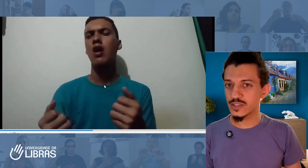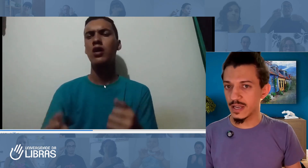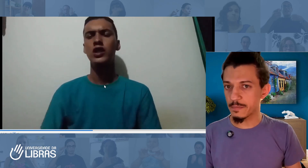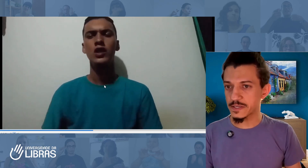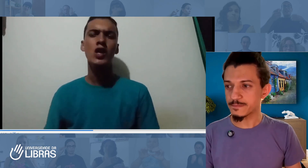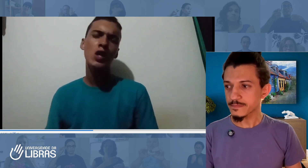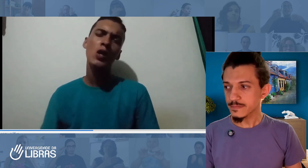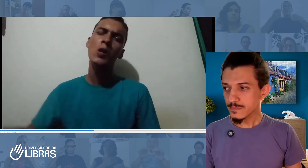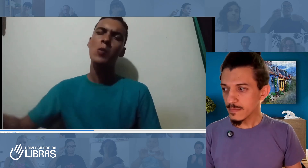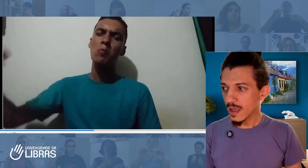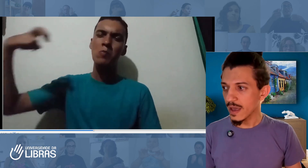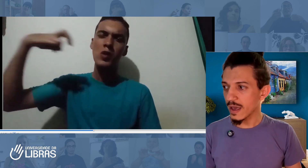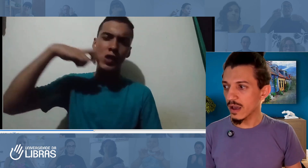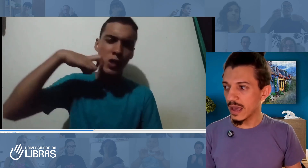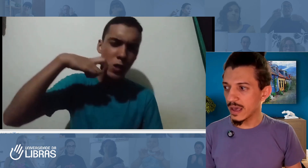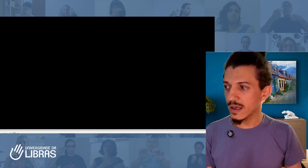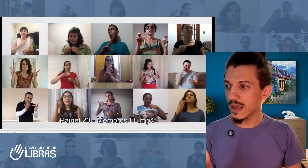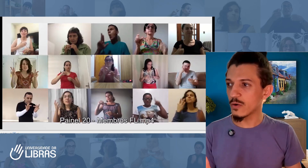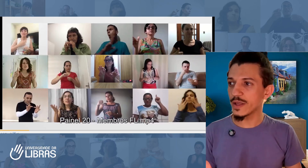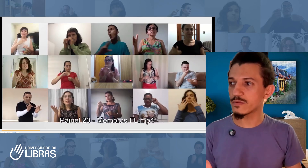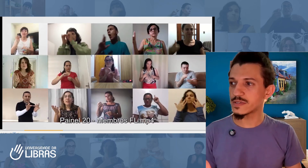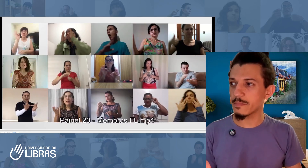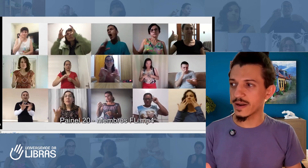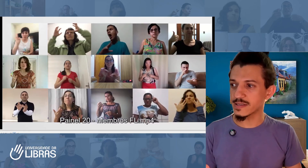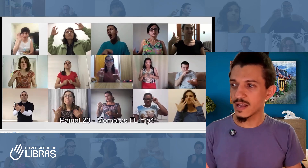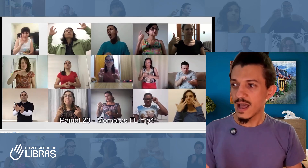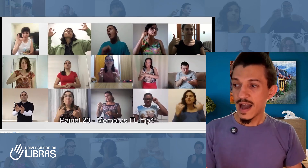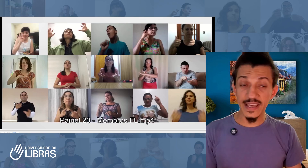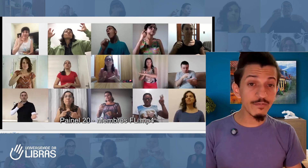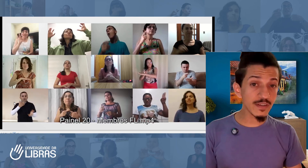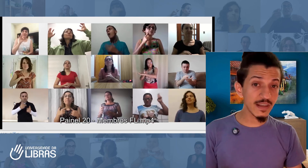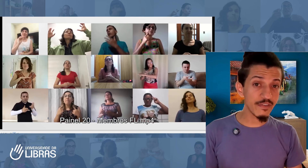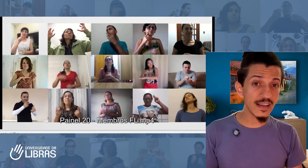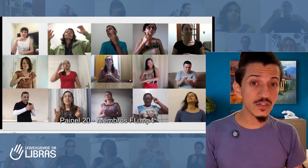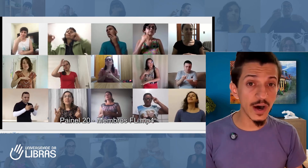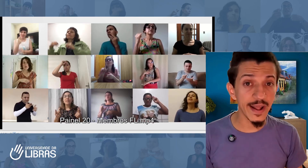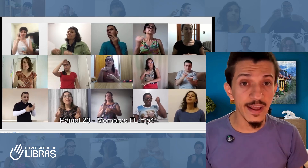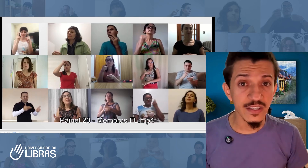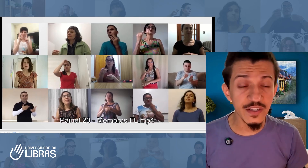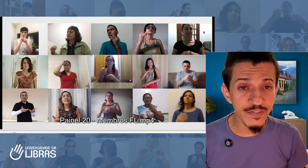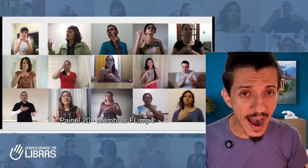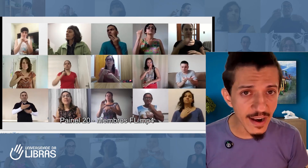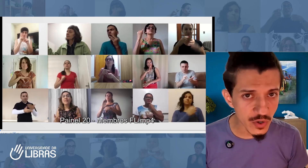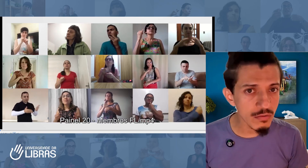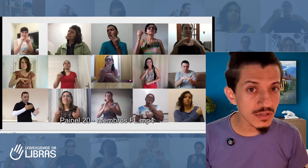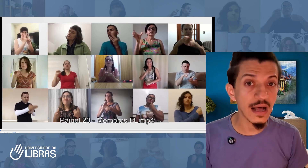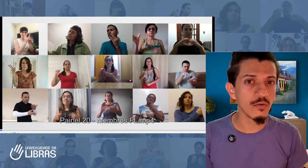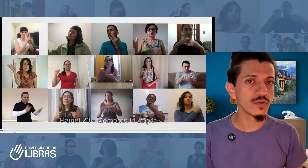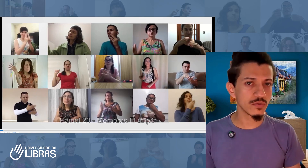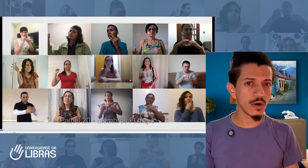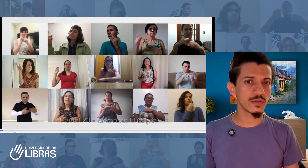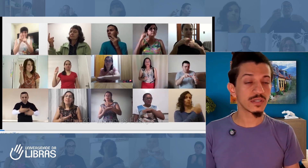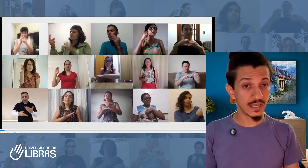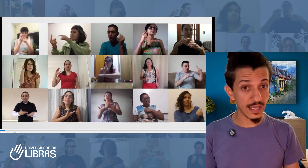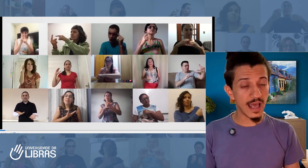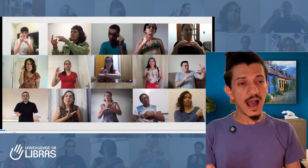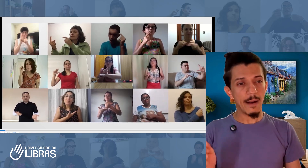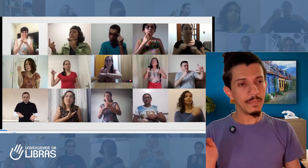Libras em 8 semanas. Aqui você vê a história de vários outros alunos nossos que,